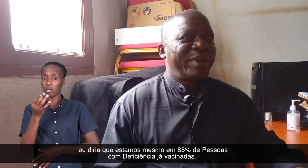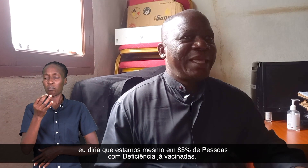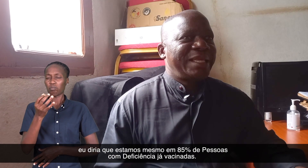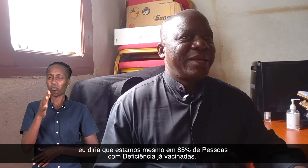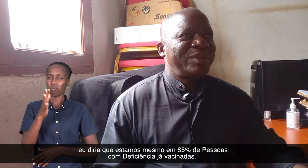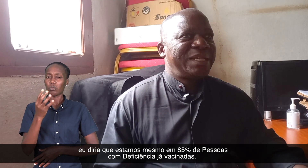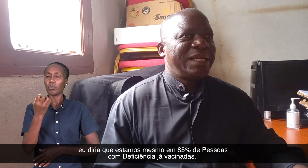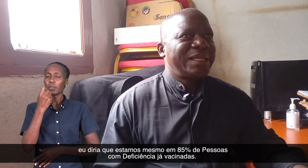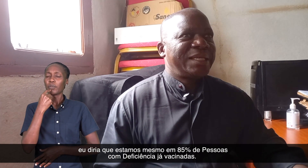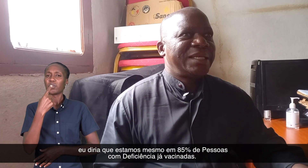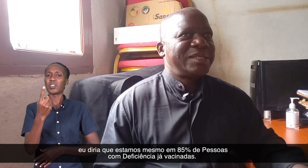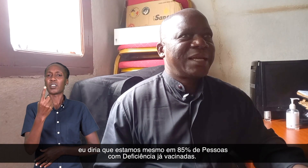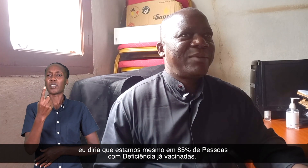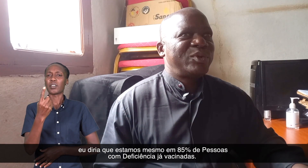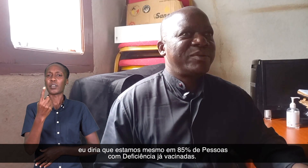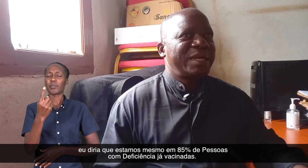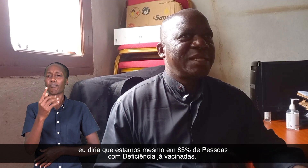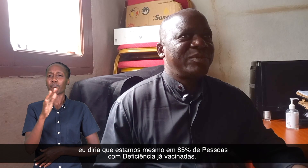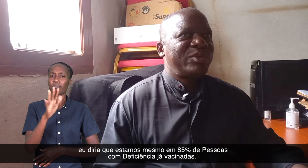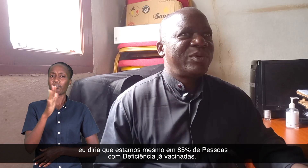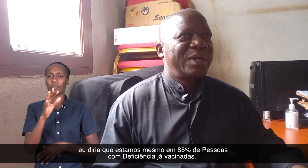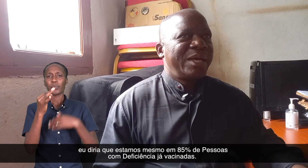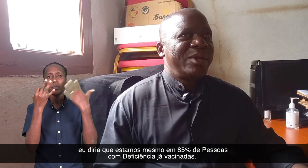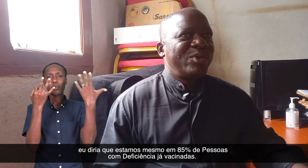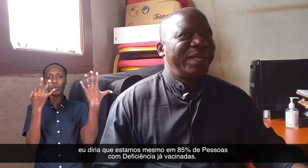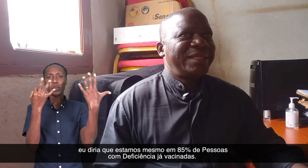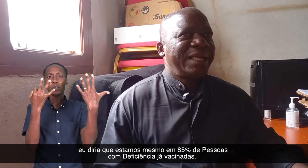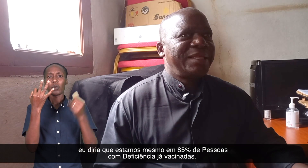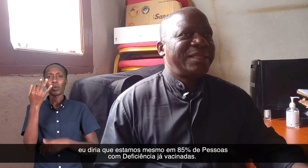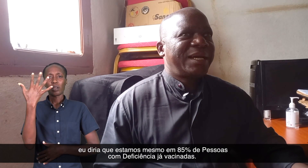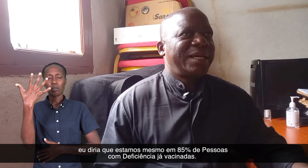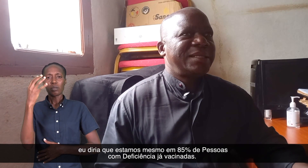contagem numérica, eu diria que estamos mesmo no